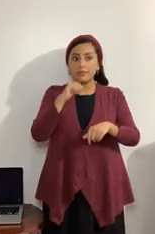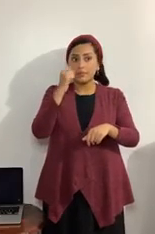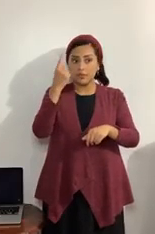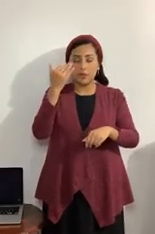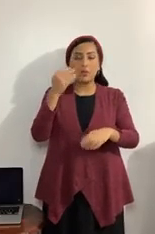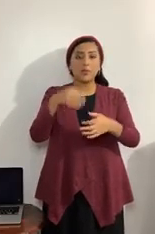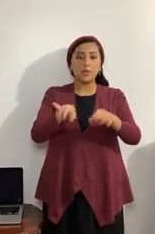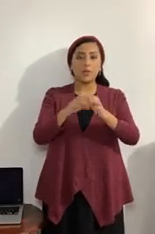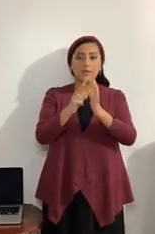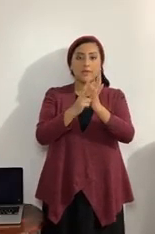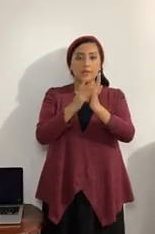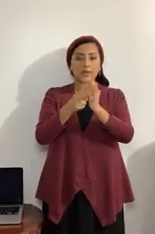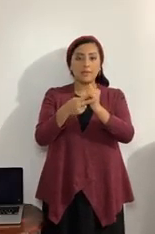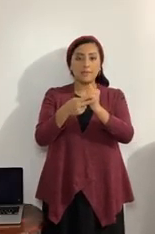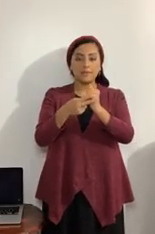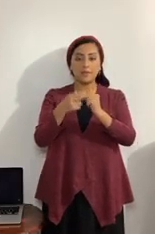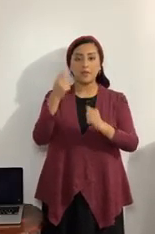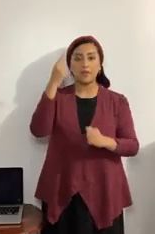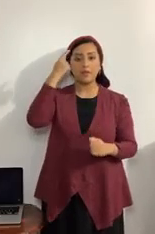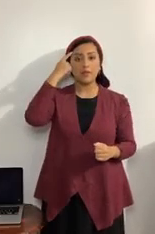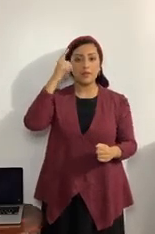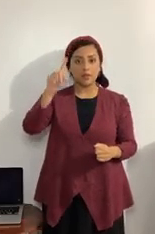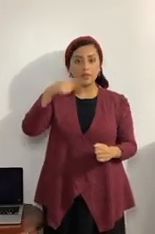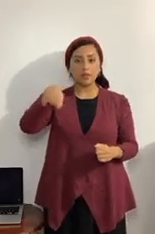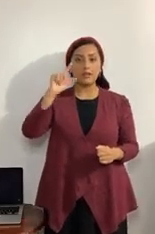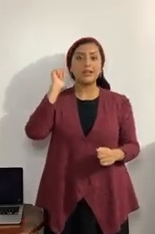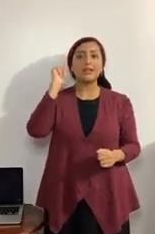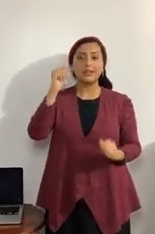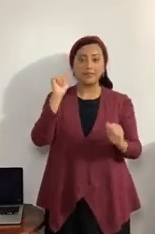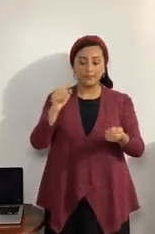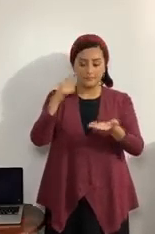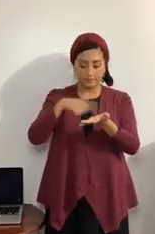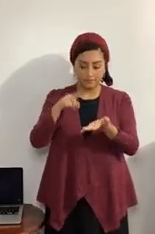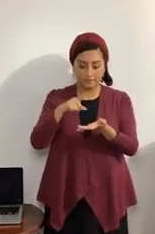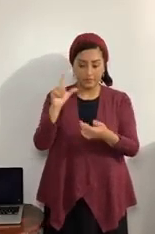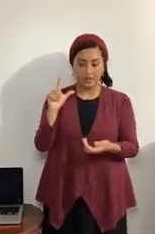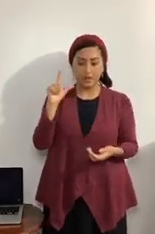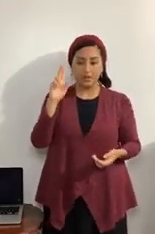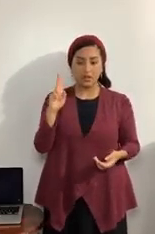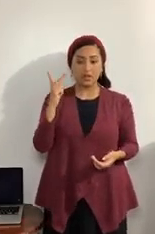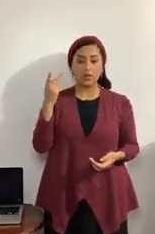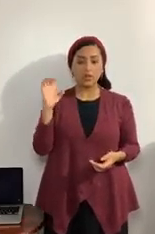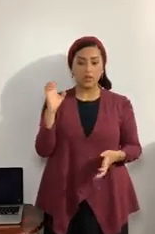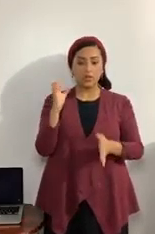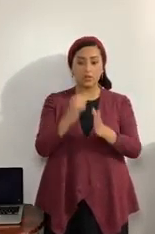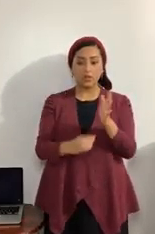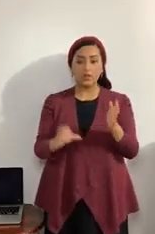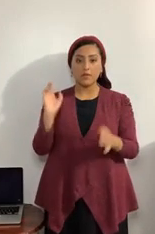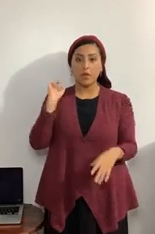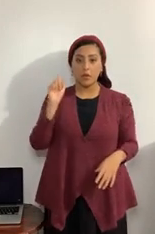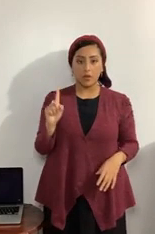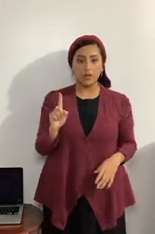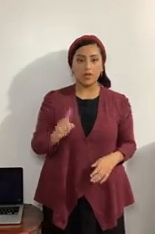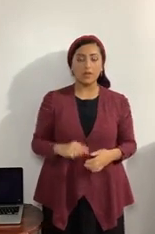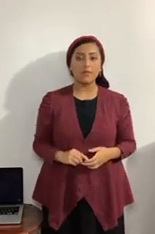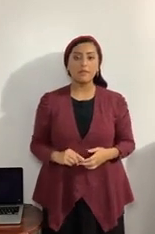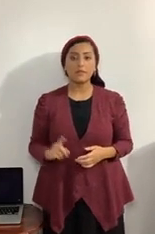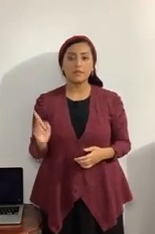grabando, para que tú después lo puedas revisar. Lucas, capítulo 1, verso 5.